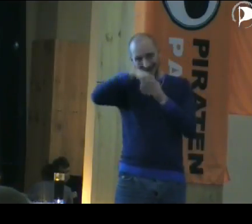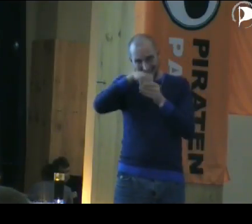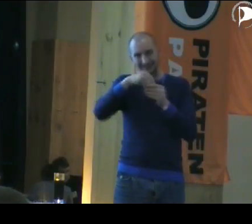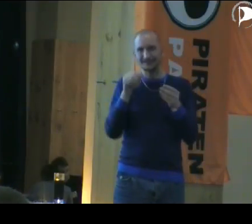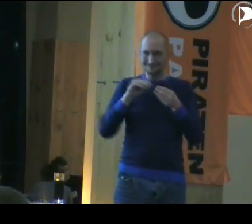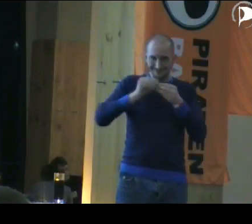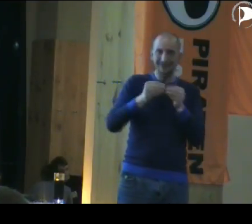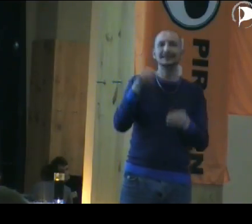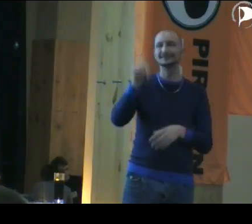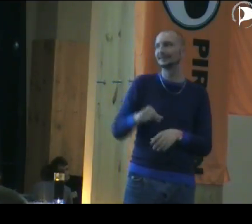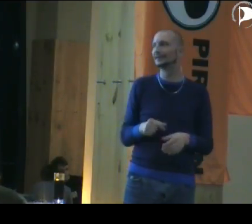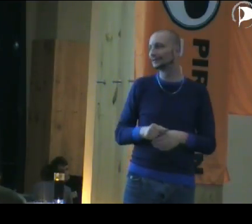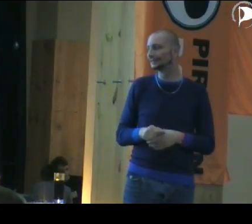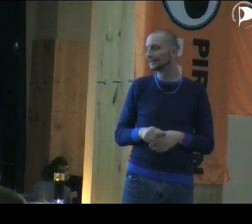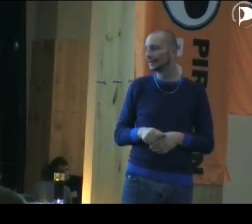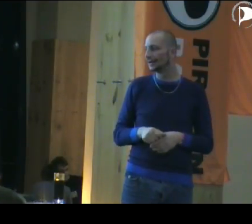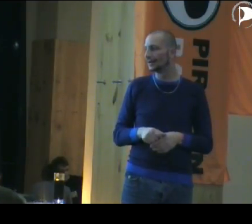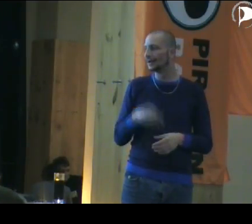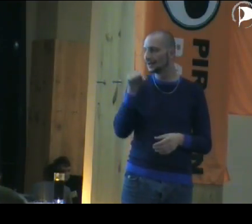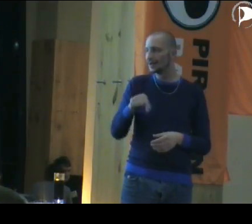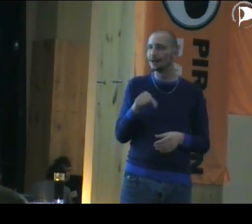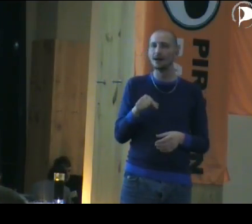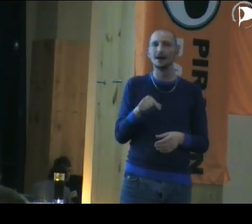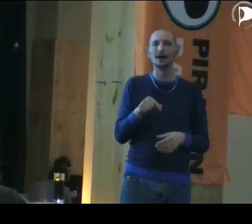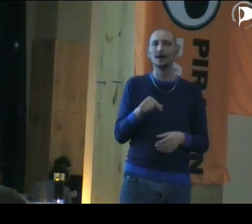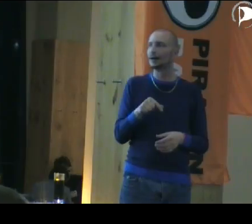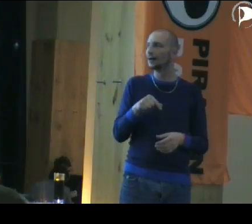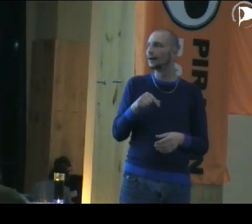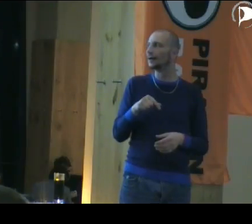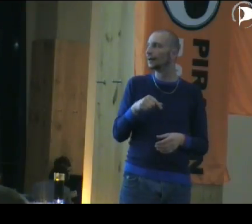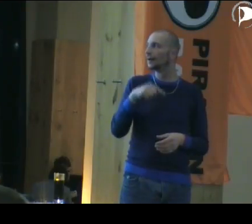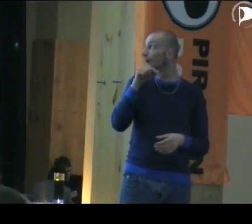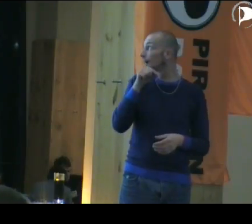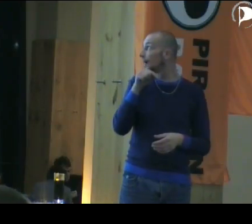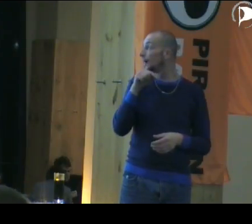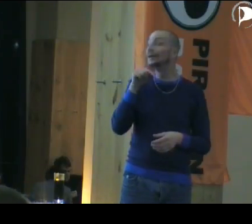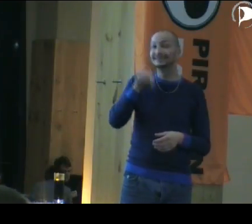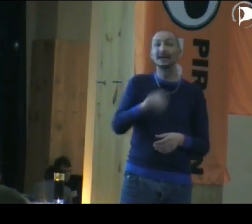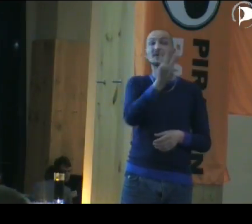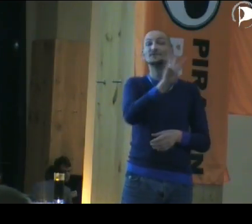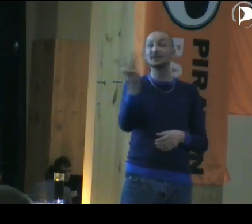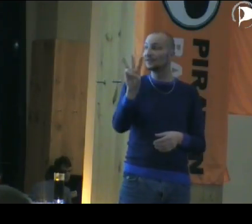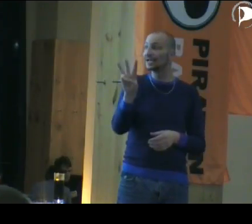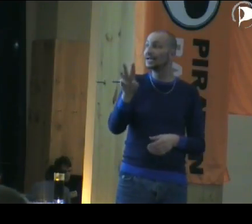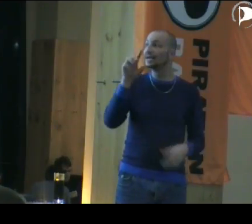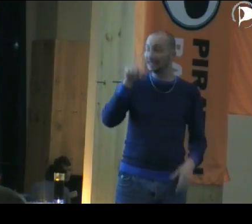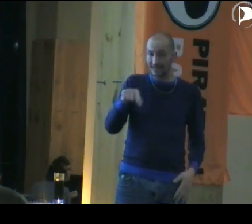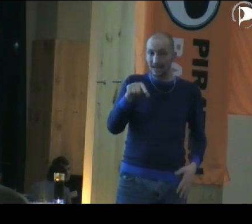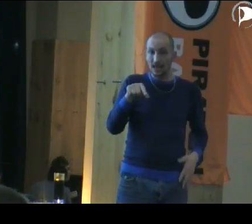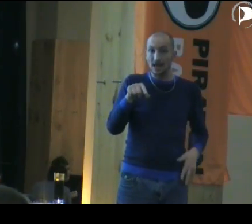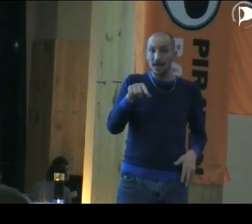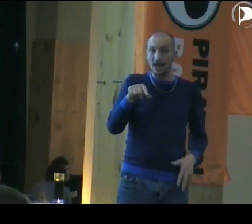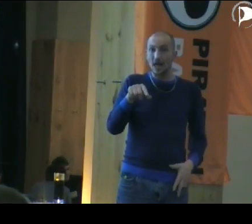entgegen seiner uns deshalb dass die linke also www destatis de